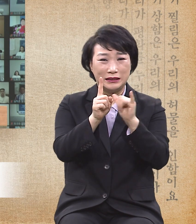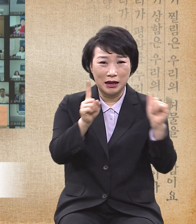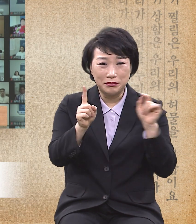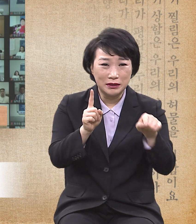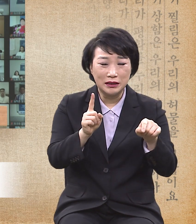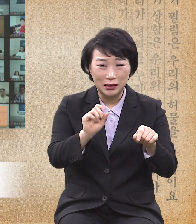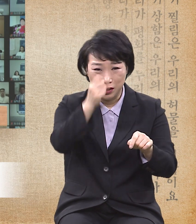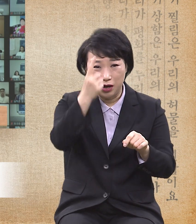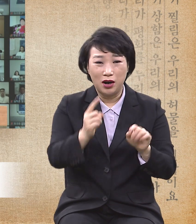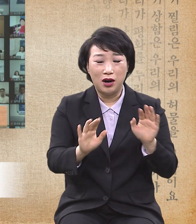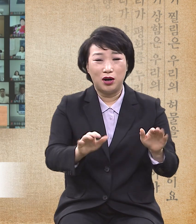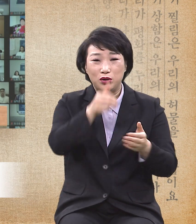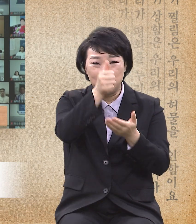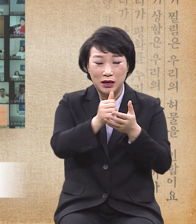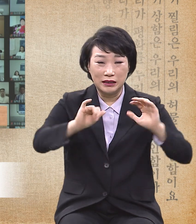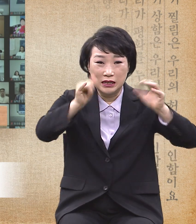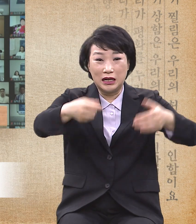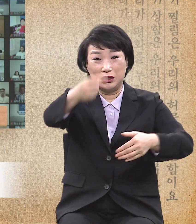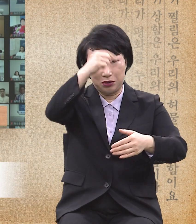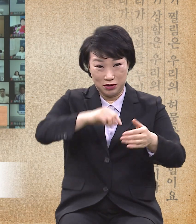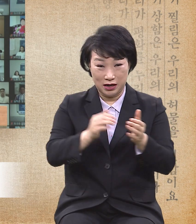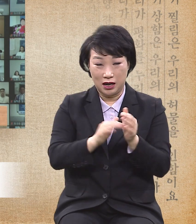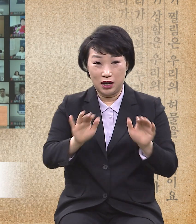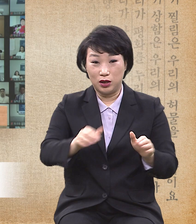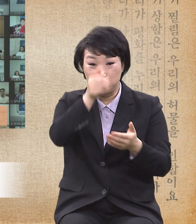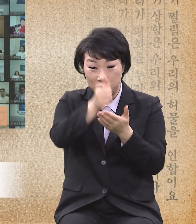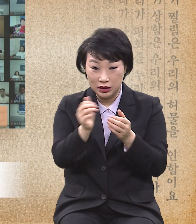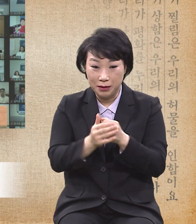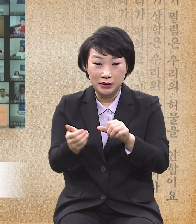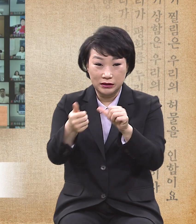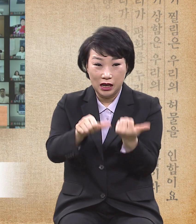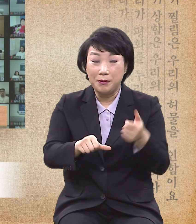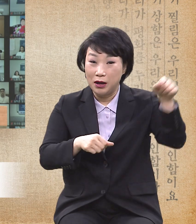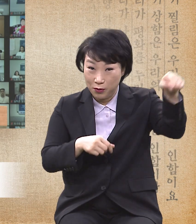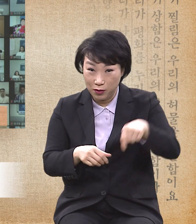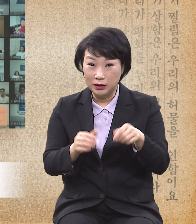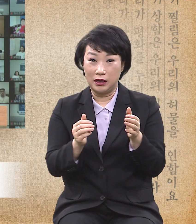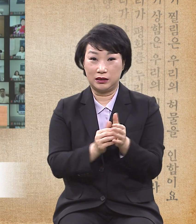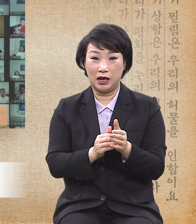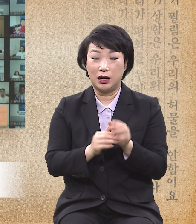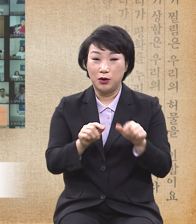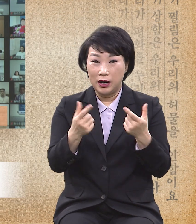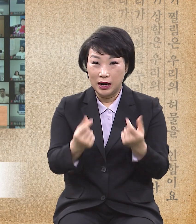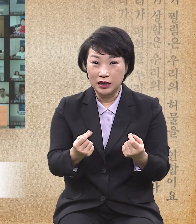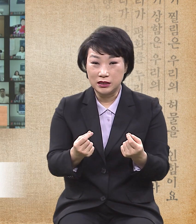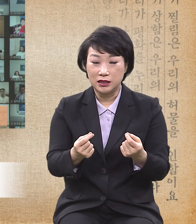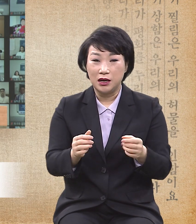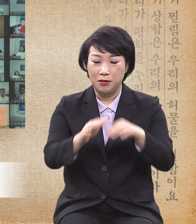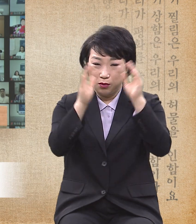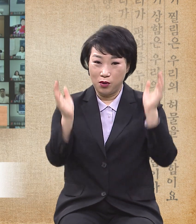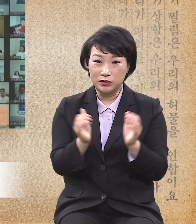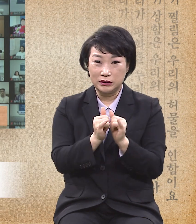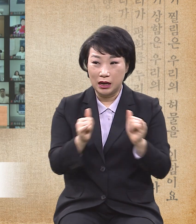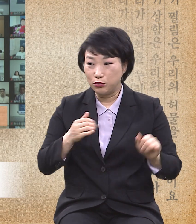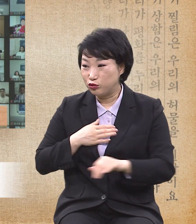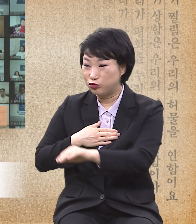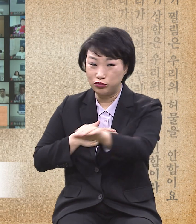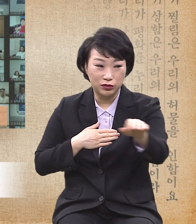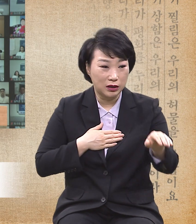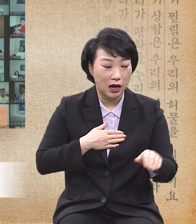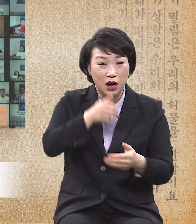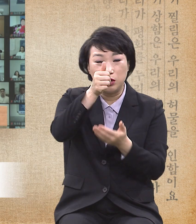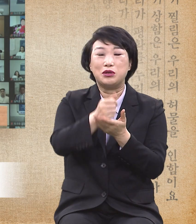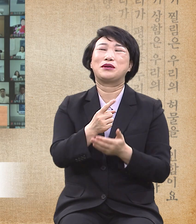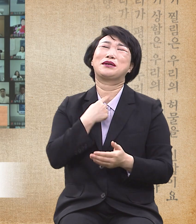말미암아 죄가 세상에 들어오고 죄로 말미암아 사망이 왔나니 이와 같이 모든 사람이